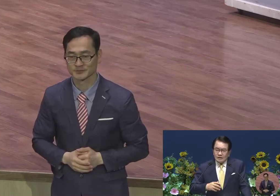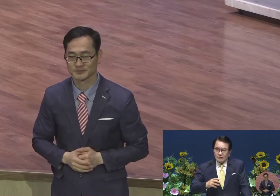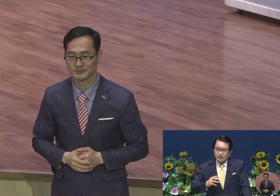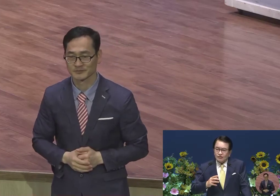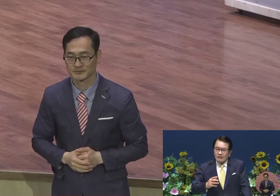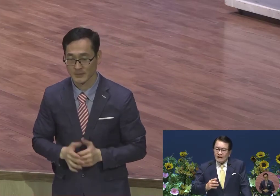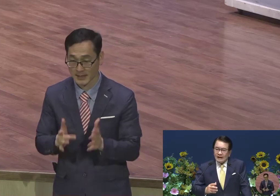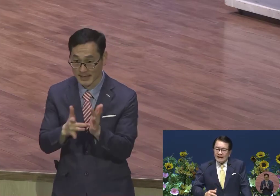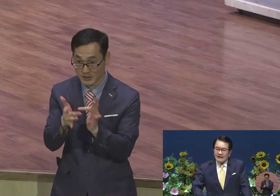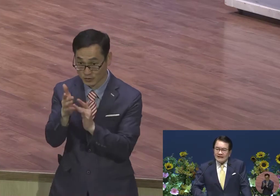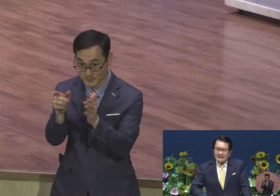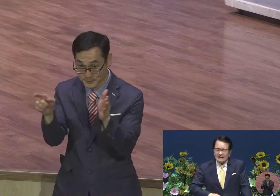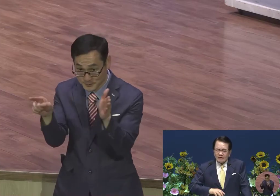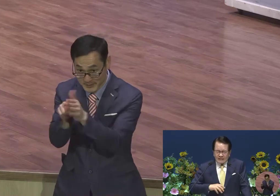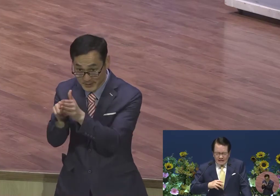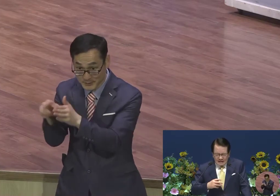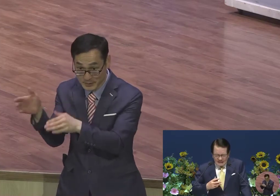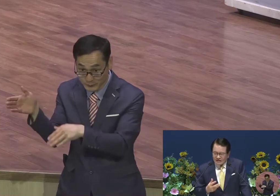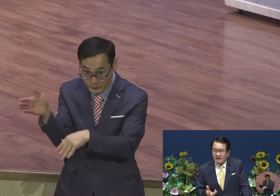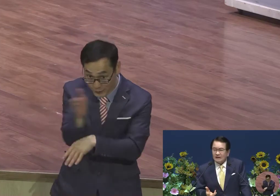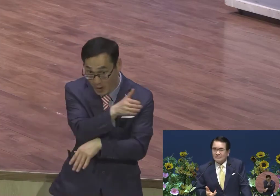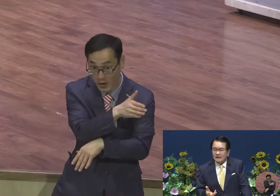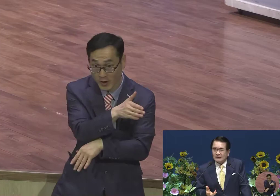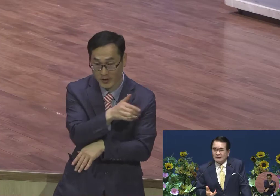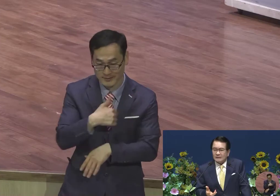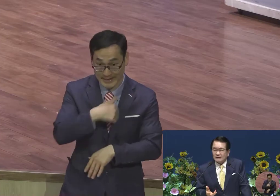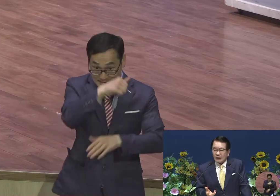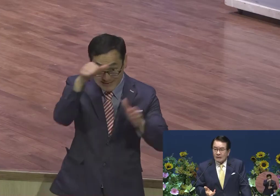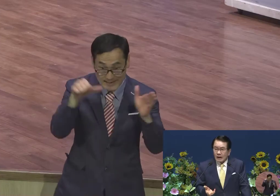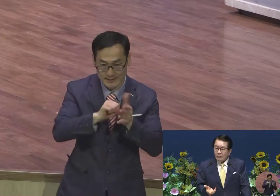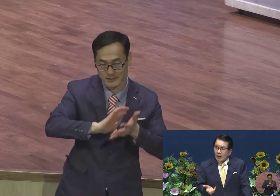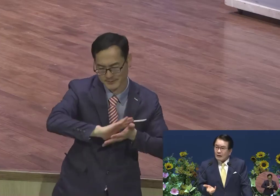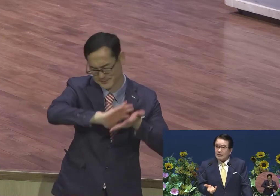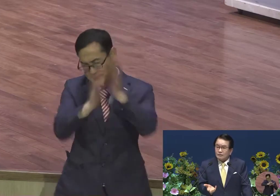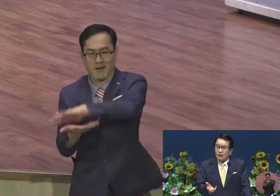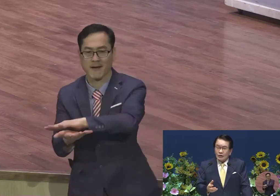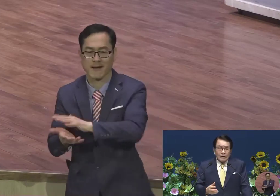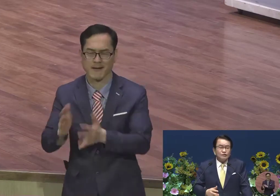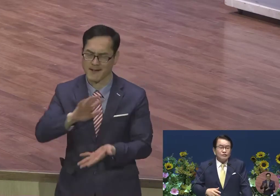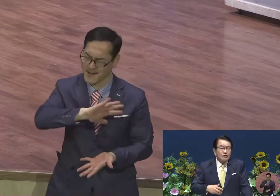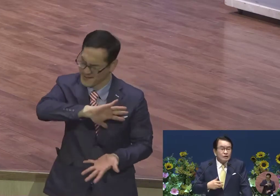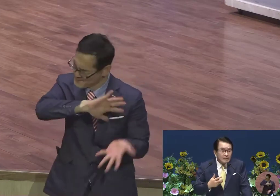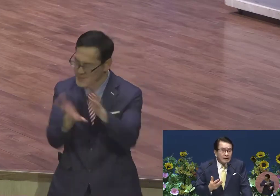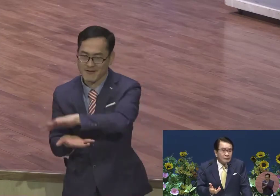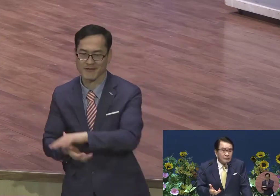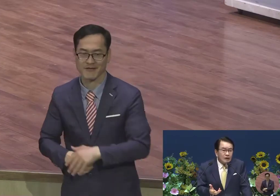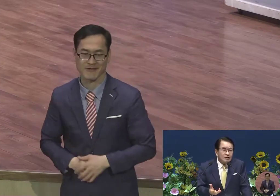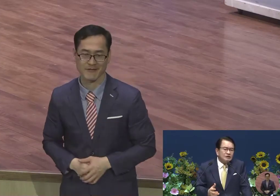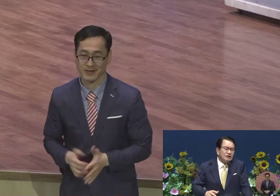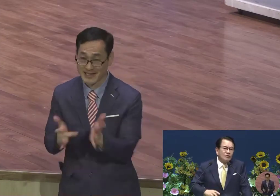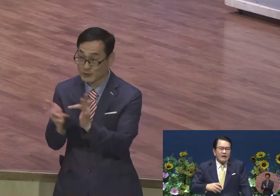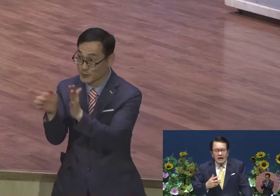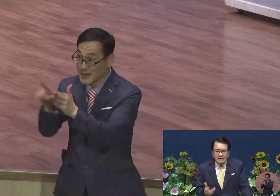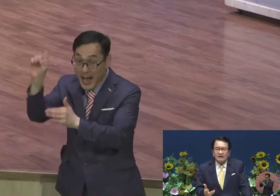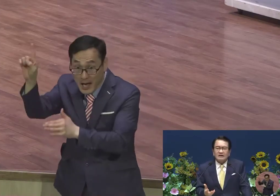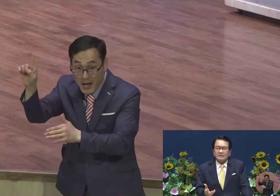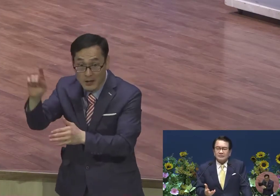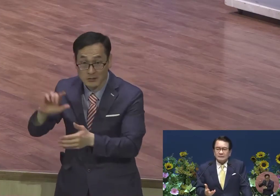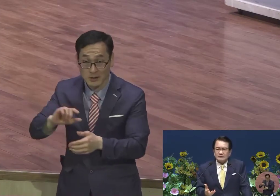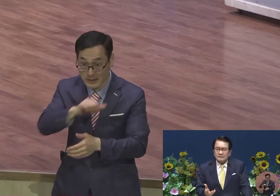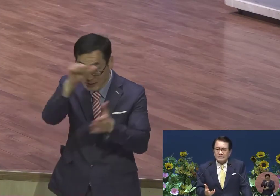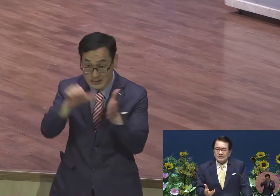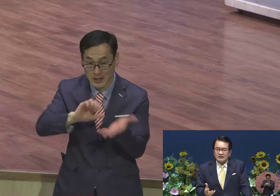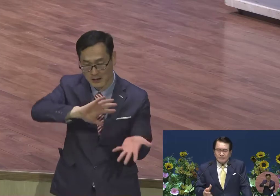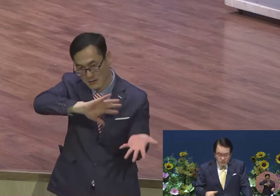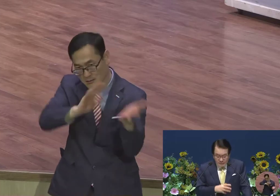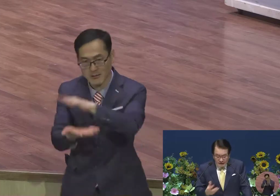믿는 순간에 인생이 확 전환됩니다 다른 거 아무 한 게 없어 예수 믿은 것밖에 없는데 인생이 확 전환이